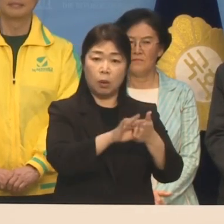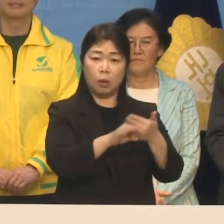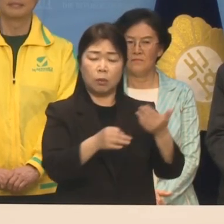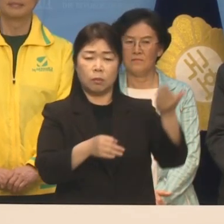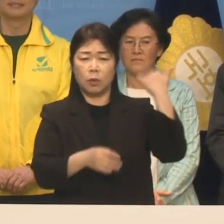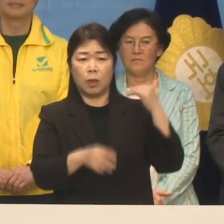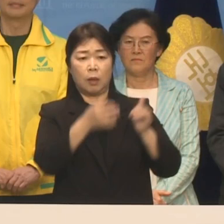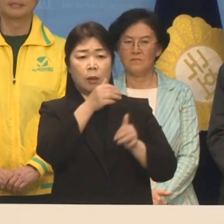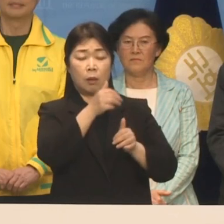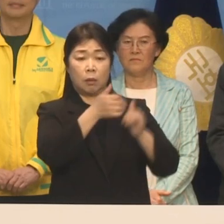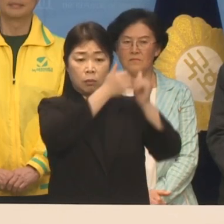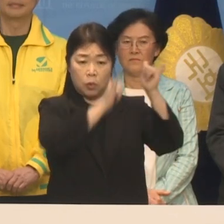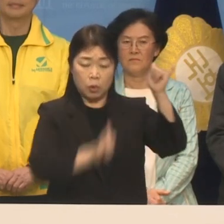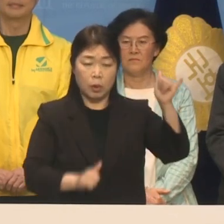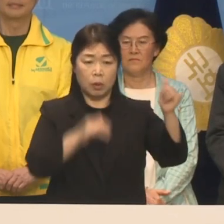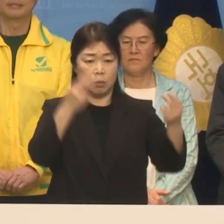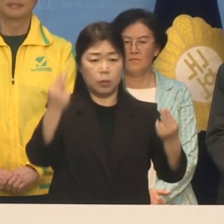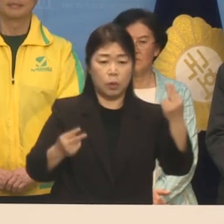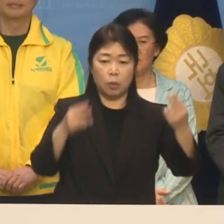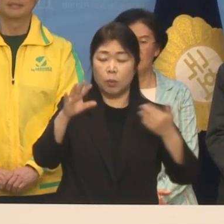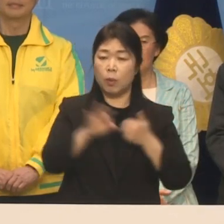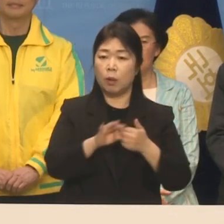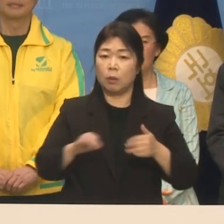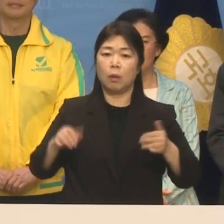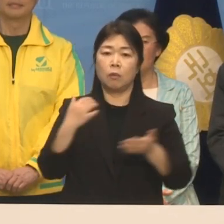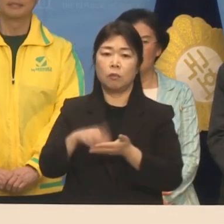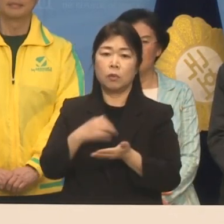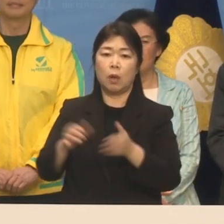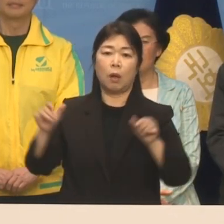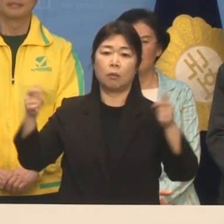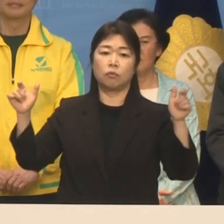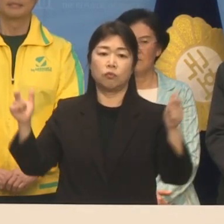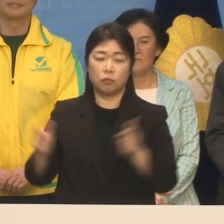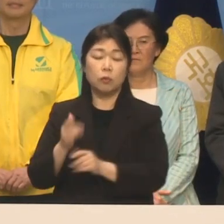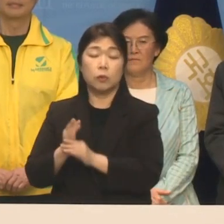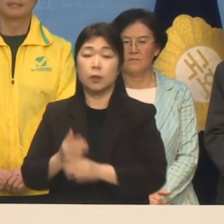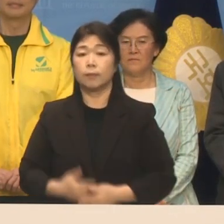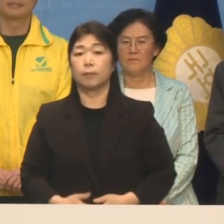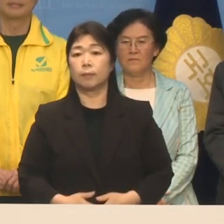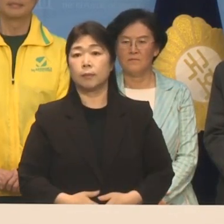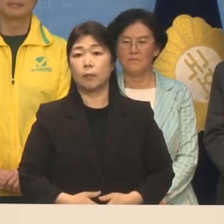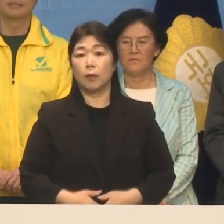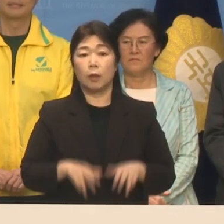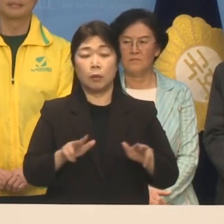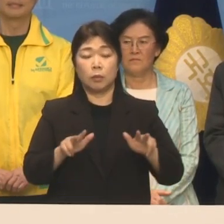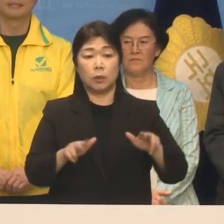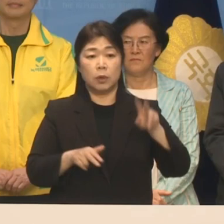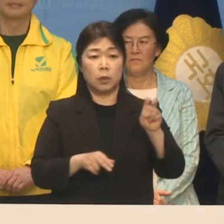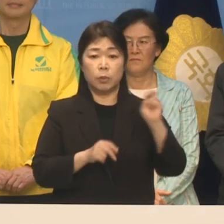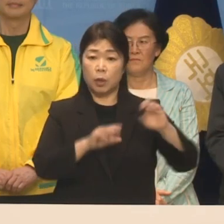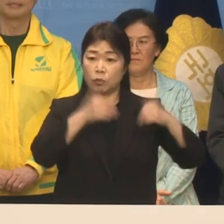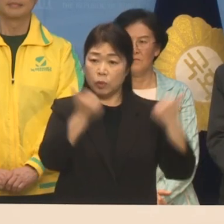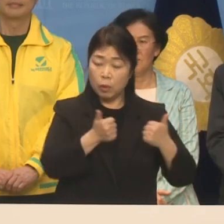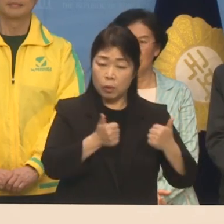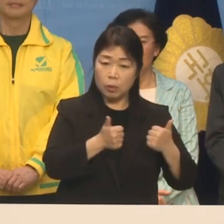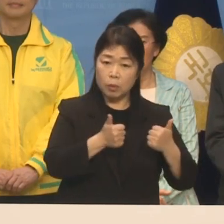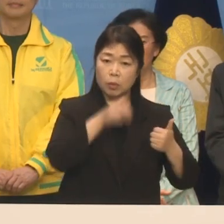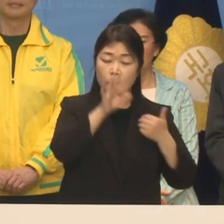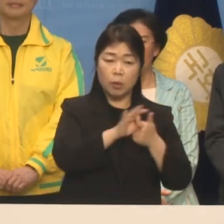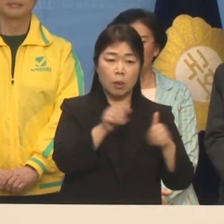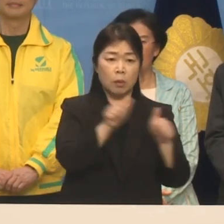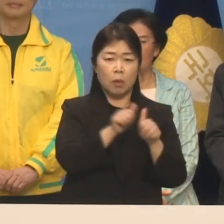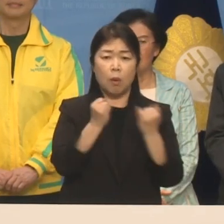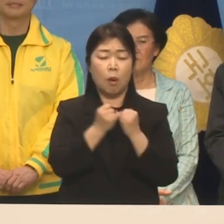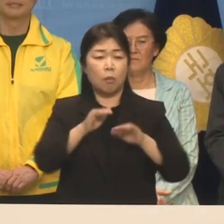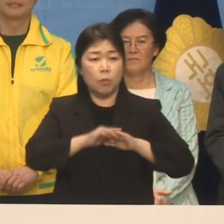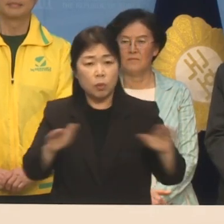게 현재의 정치 현실입니다. 지금 현재 22대 총선에서 성평등은커녕 여성까지 사라지고 있는